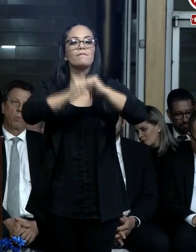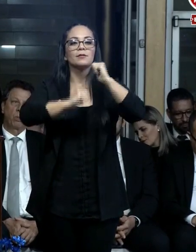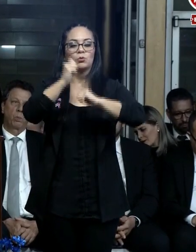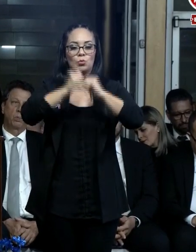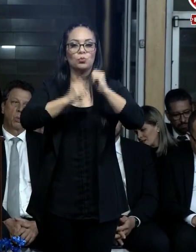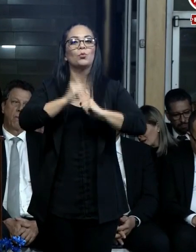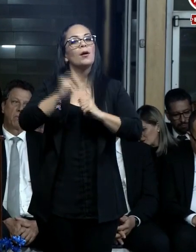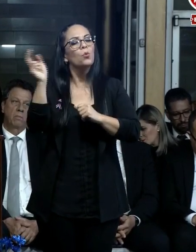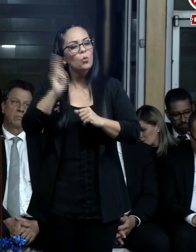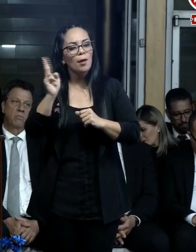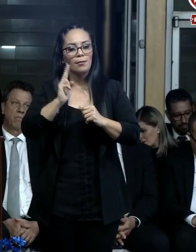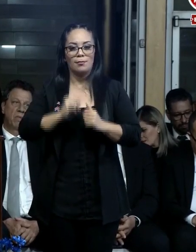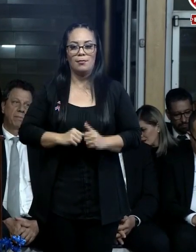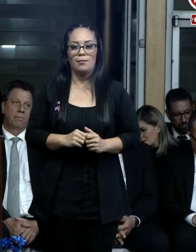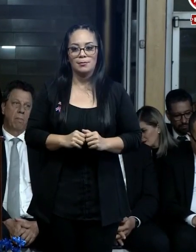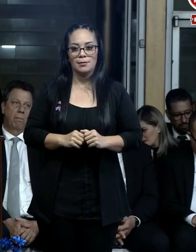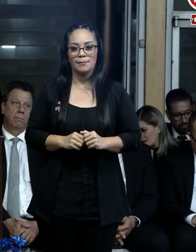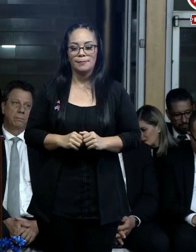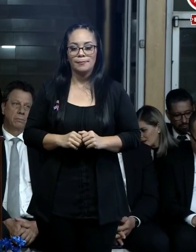infraestructura urgentes.